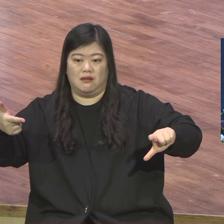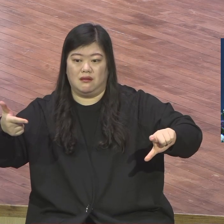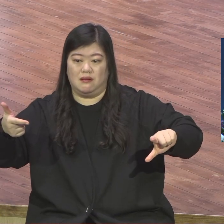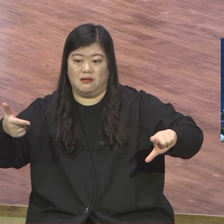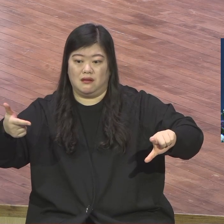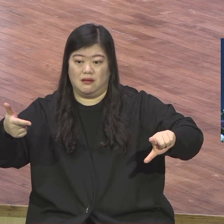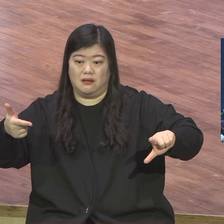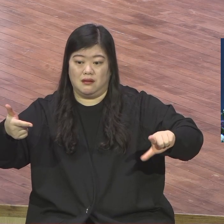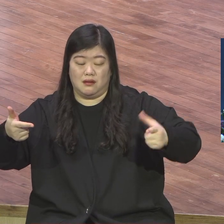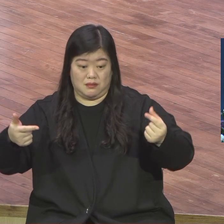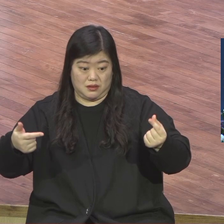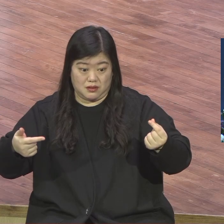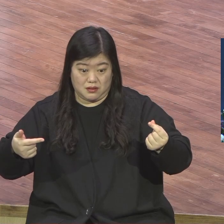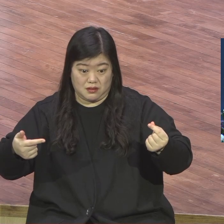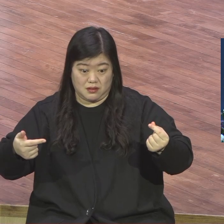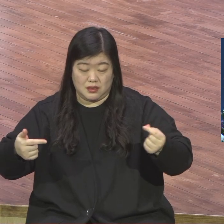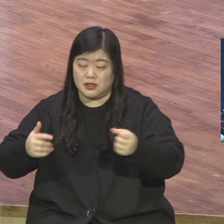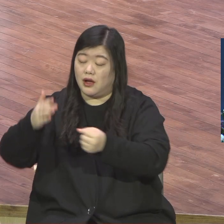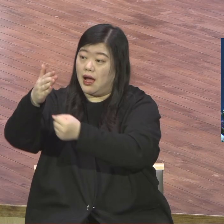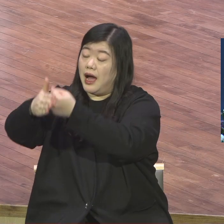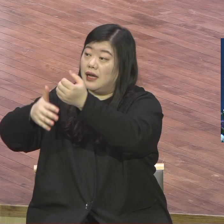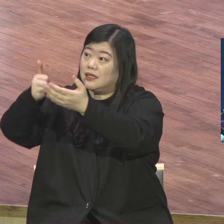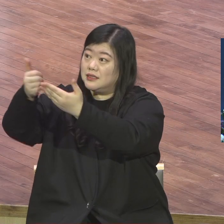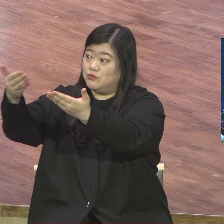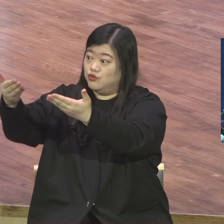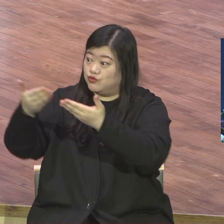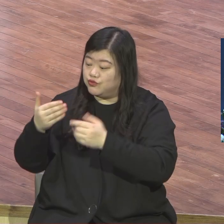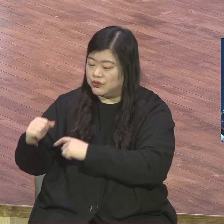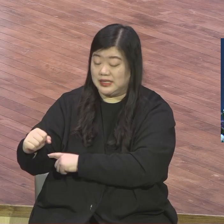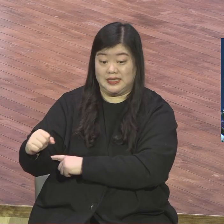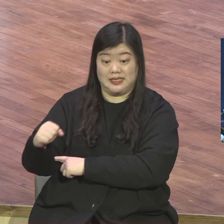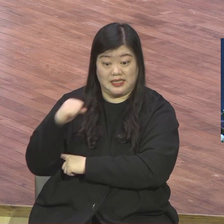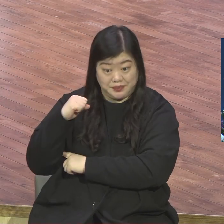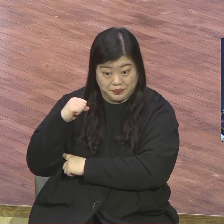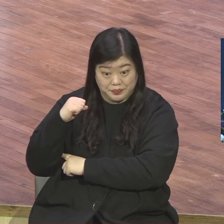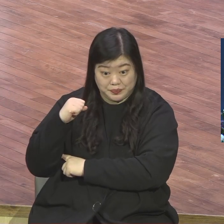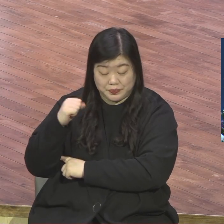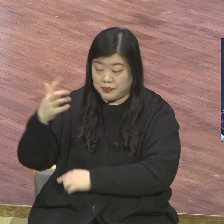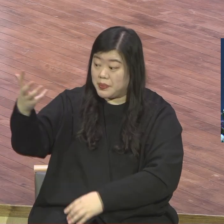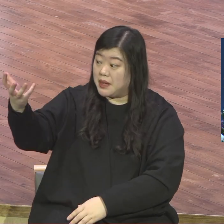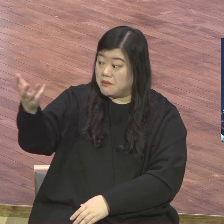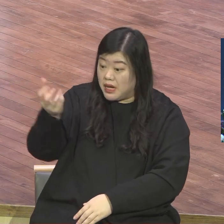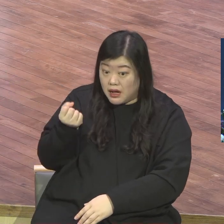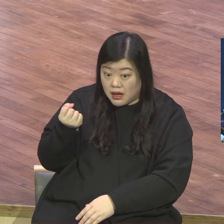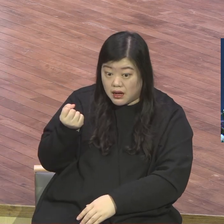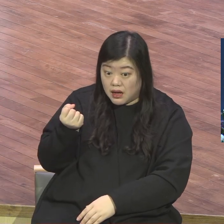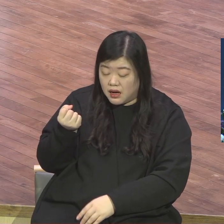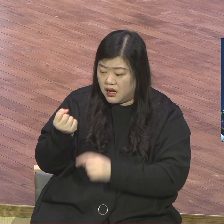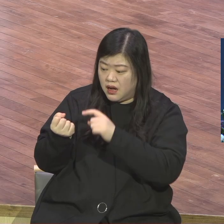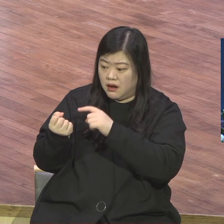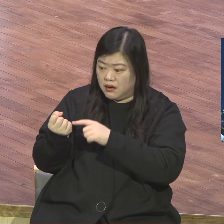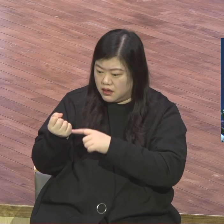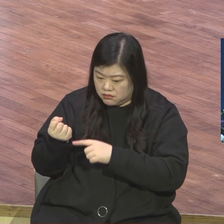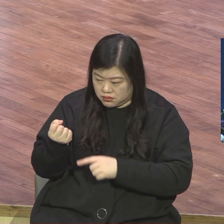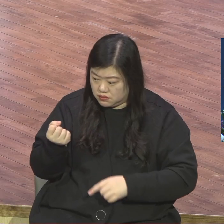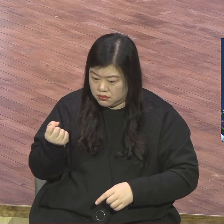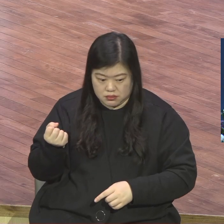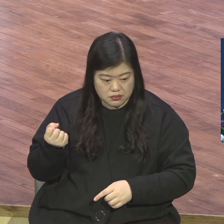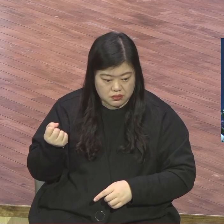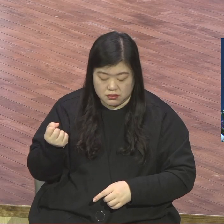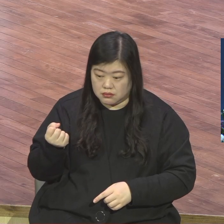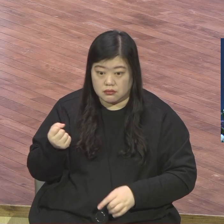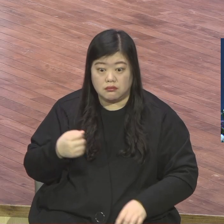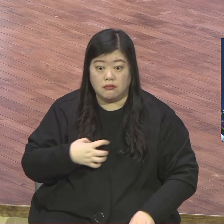그런데 헤븐리 파워, 하나님이 주시는 힘을 가진 사람은 이런 염려, 걱정, 불안,